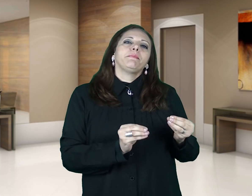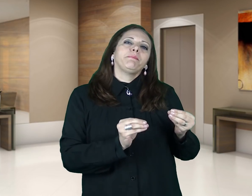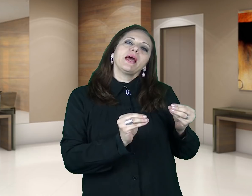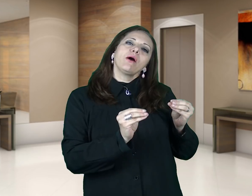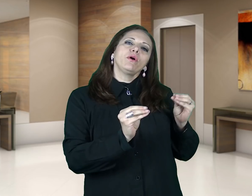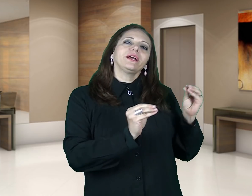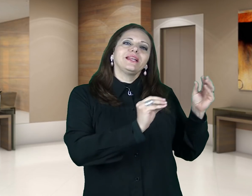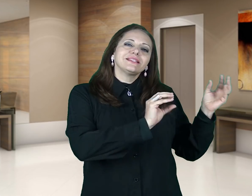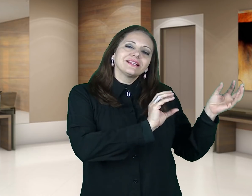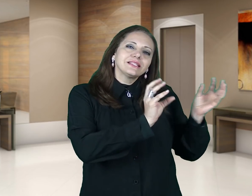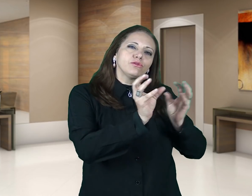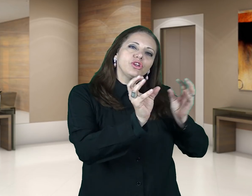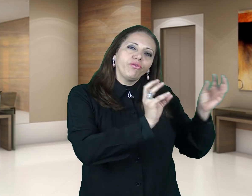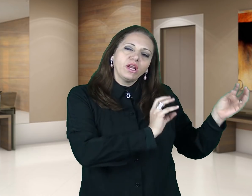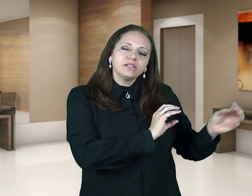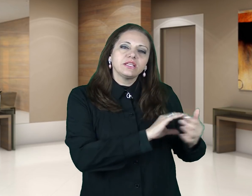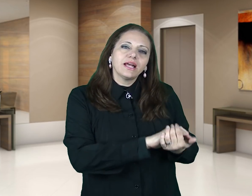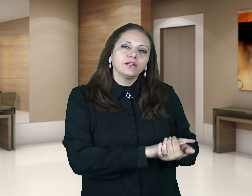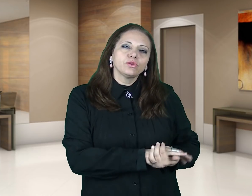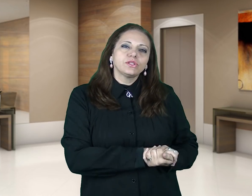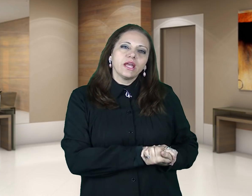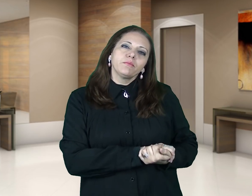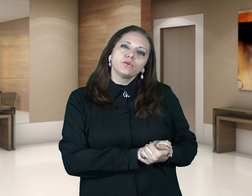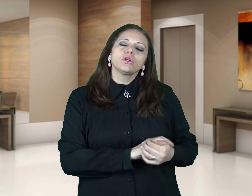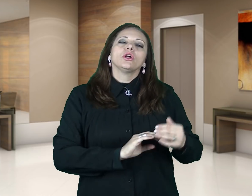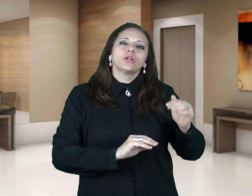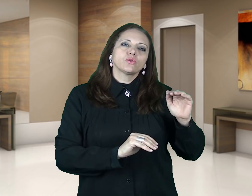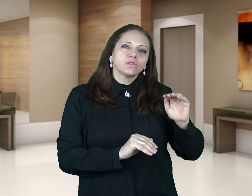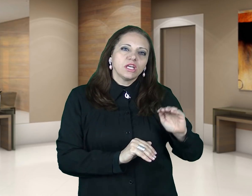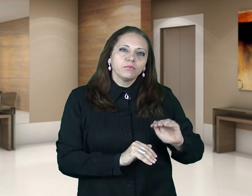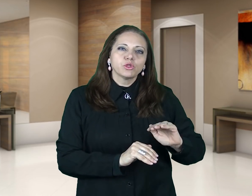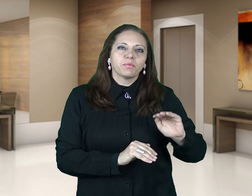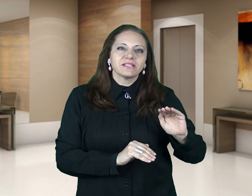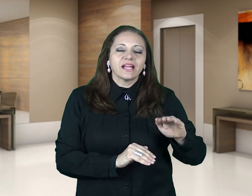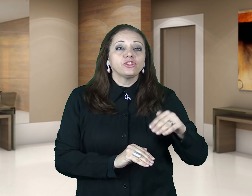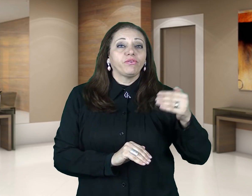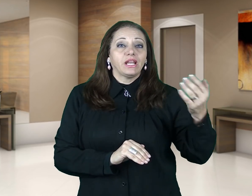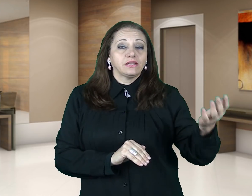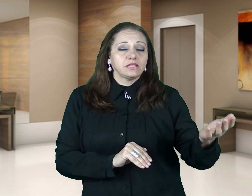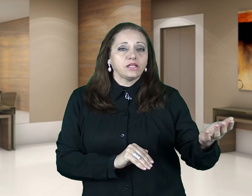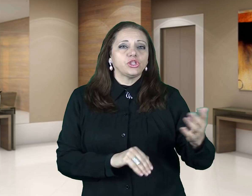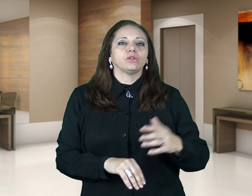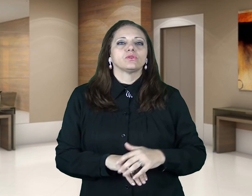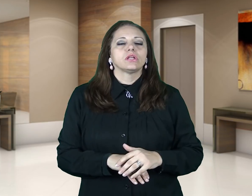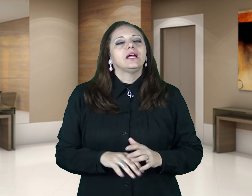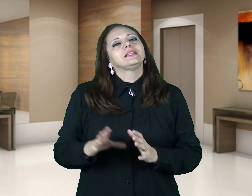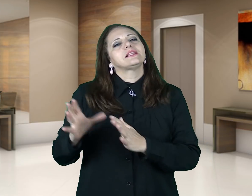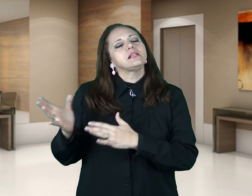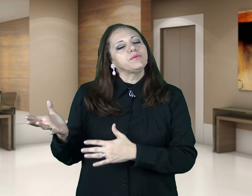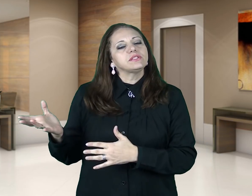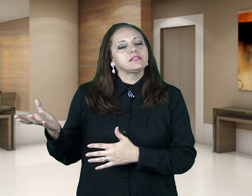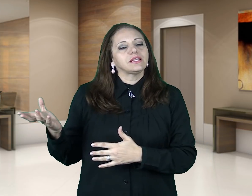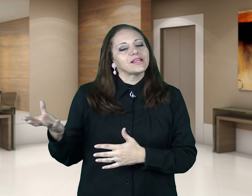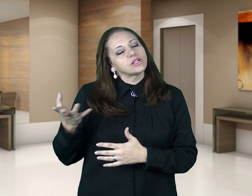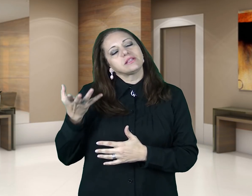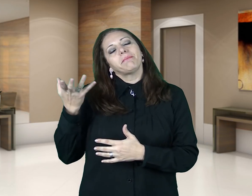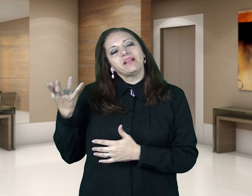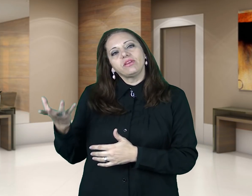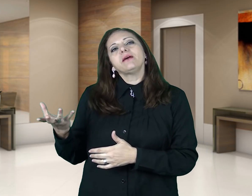que pela organização diferenciada dos termos nós conseguimos passar diferentes sentidos. Nas línguas de sinais nós também